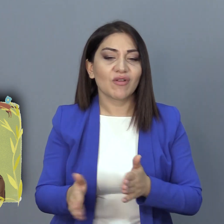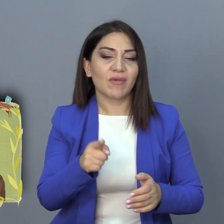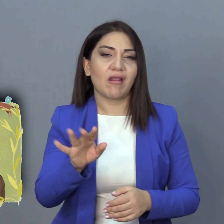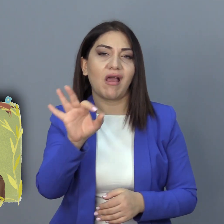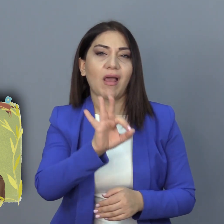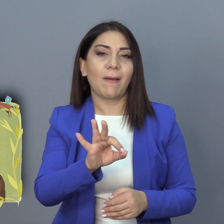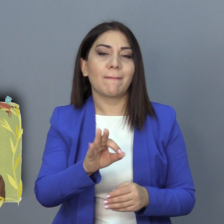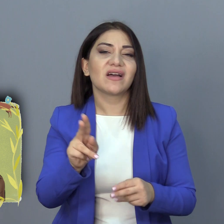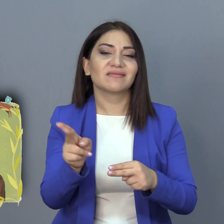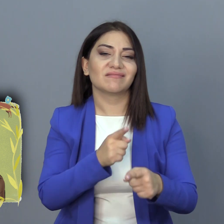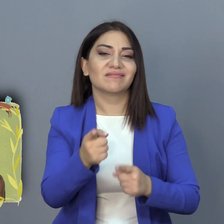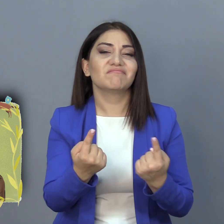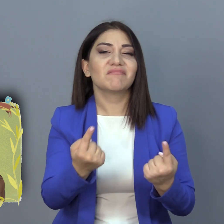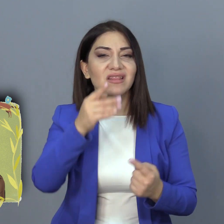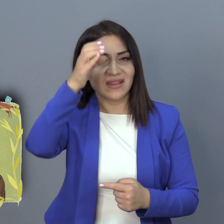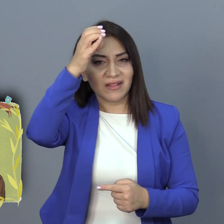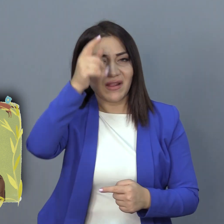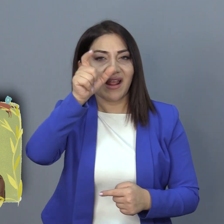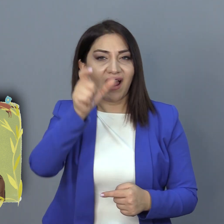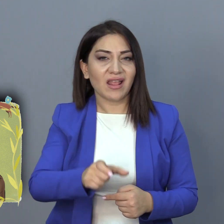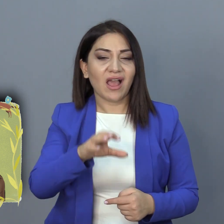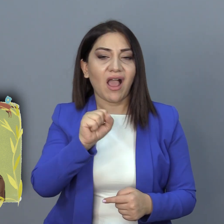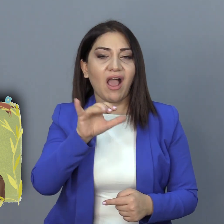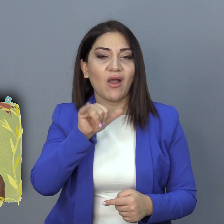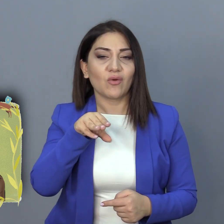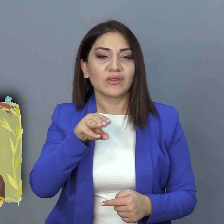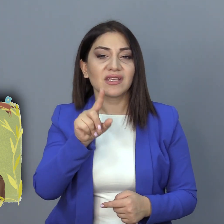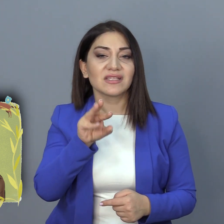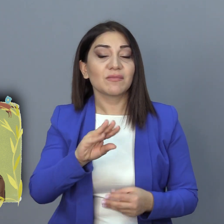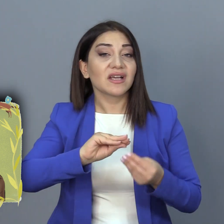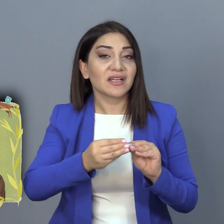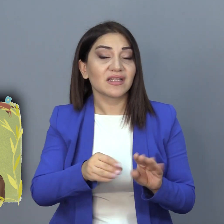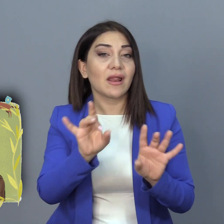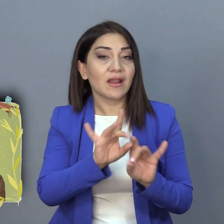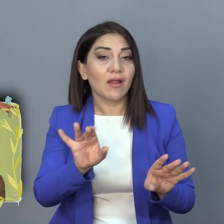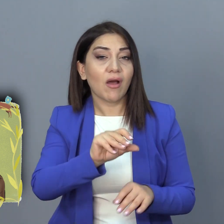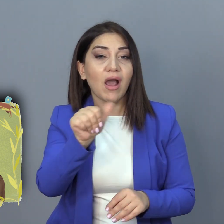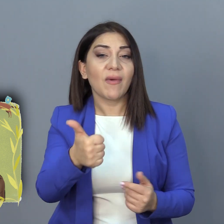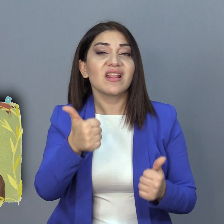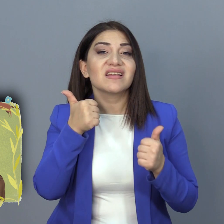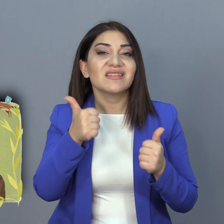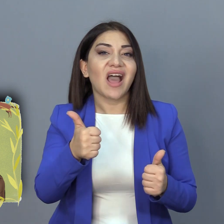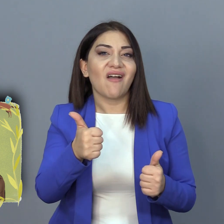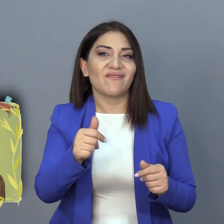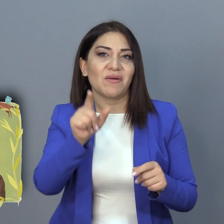հարթել է այս մեծ գիտնակ այուտիսմի խնդիրների բարցրածայման համար ավելի լավդեսպան գրեթ է անհնար է